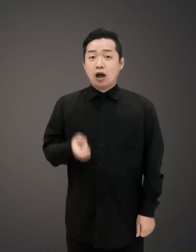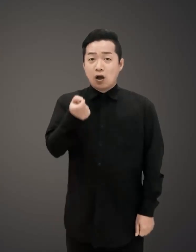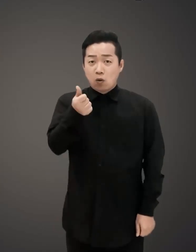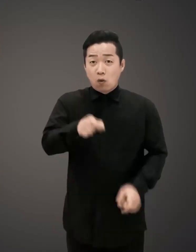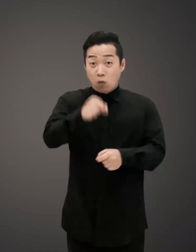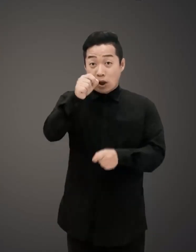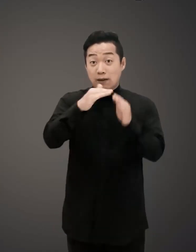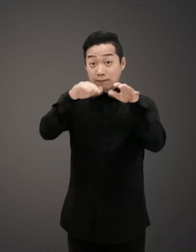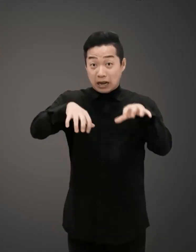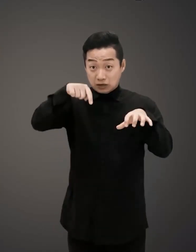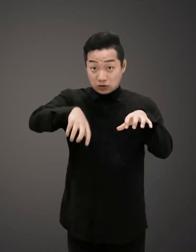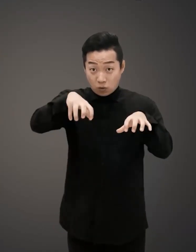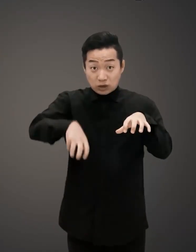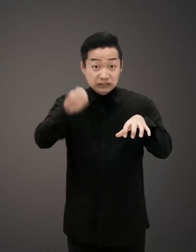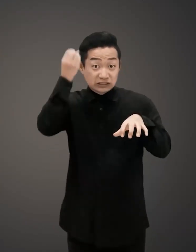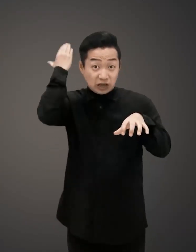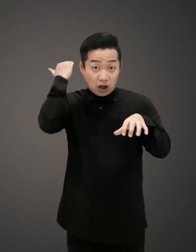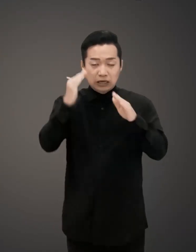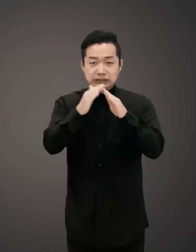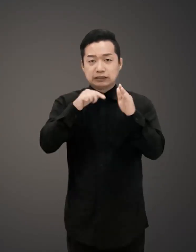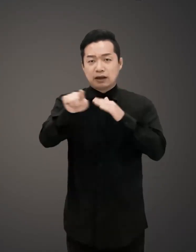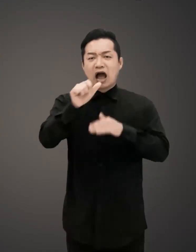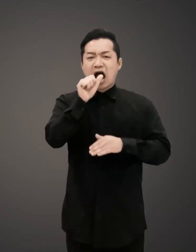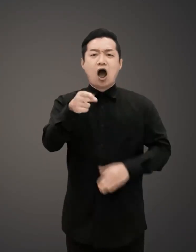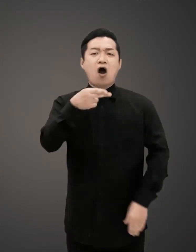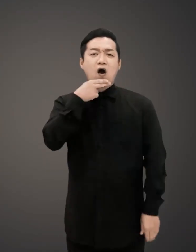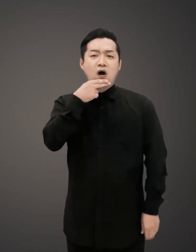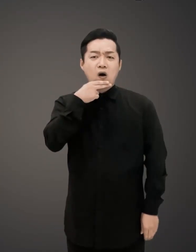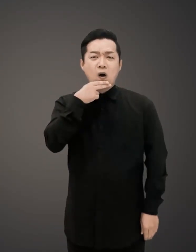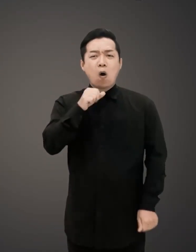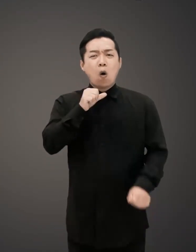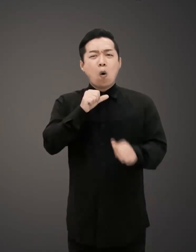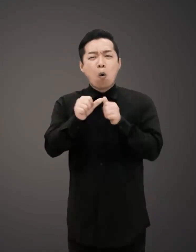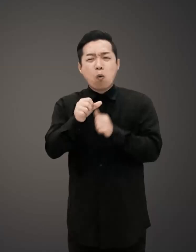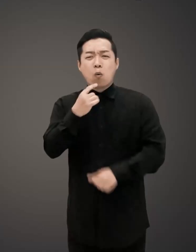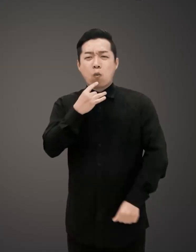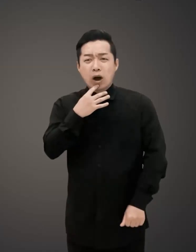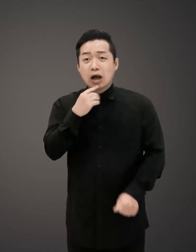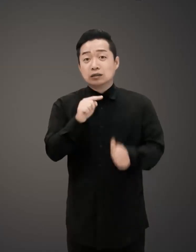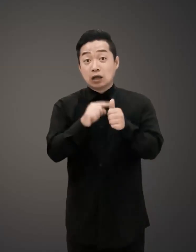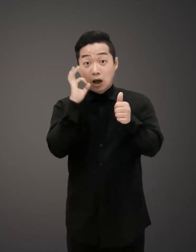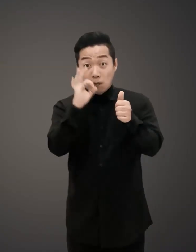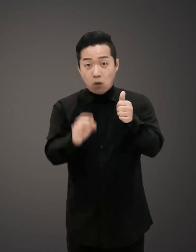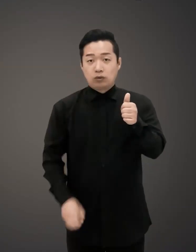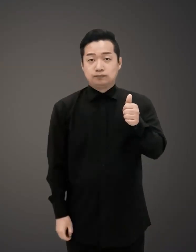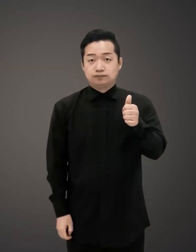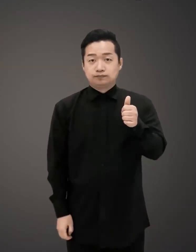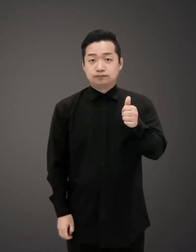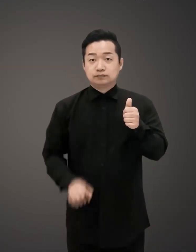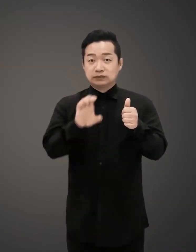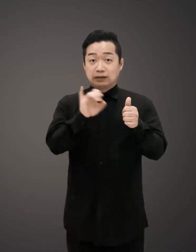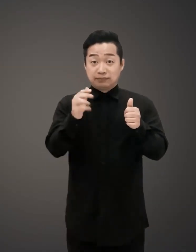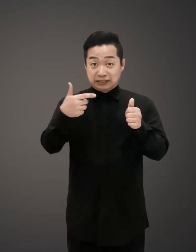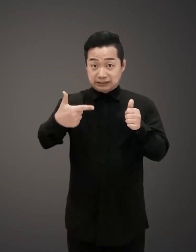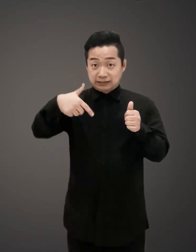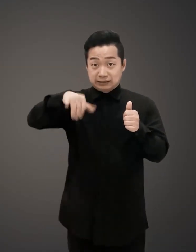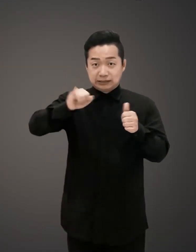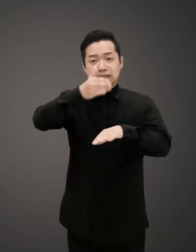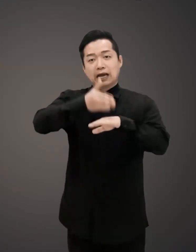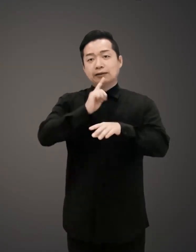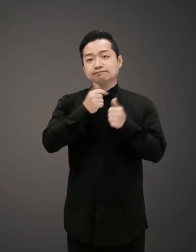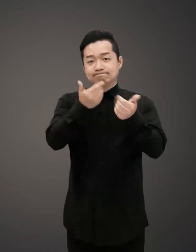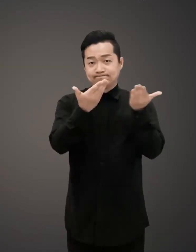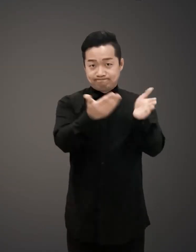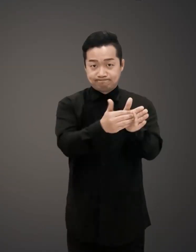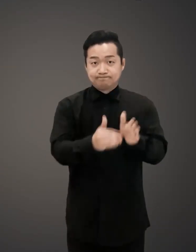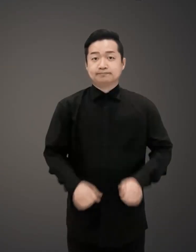작고 오래된 메이콤에서 잊혀진, 집 밖에는 절대로 나오지 않는 그 소문만 무성한 남자를 보고 에디커스 핀치는